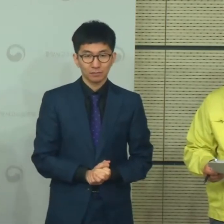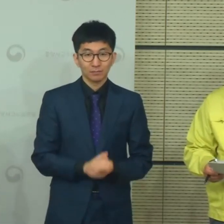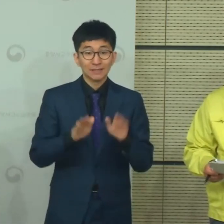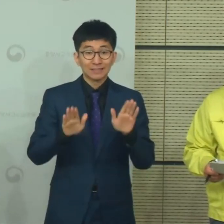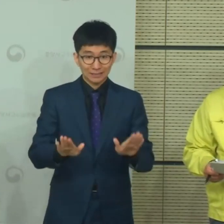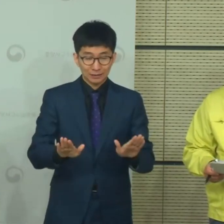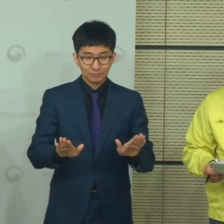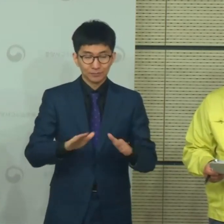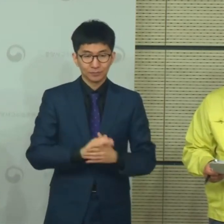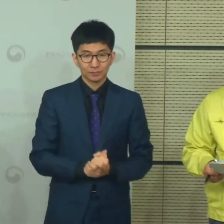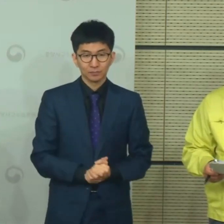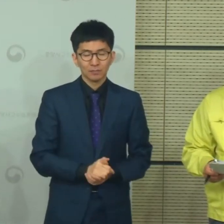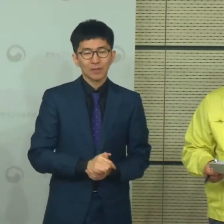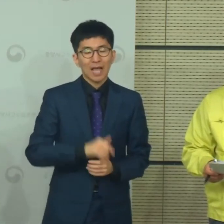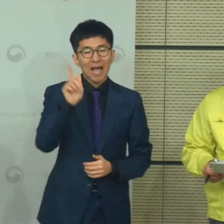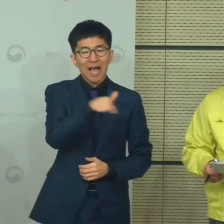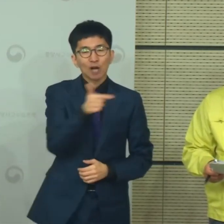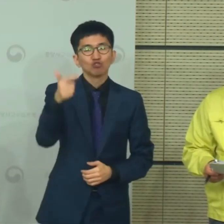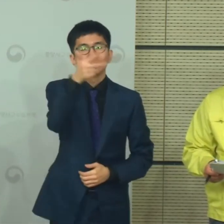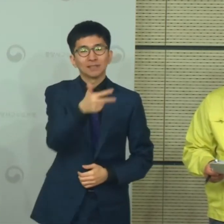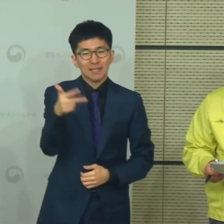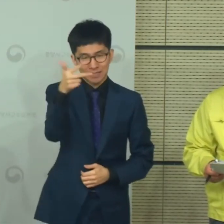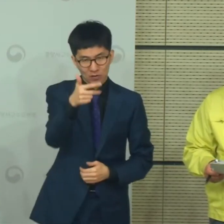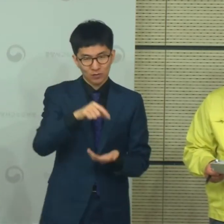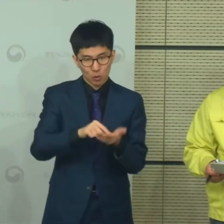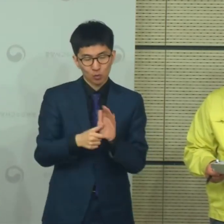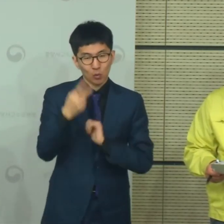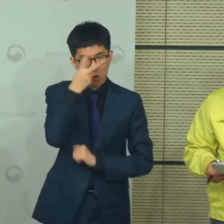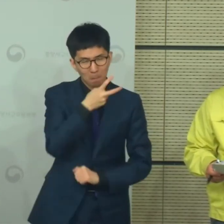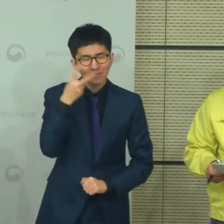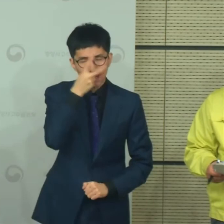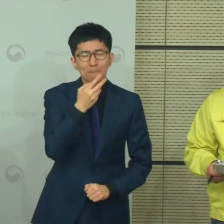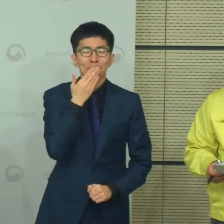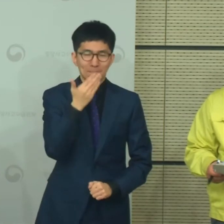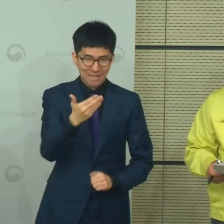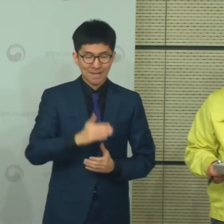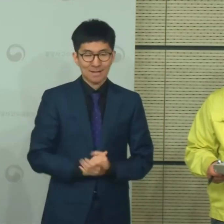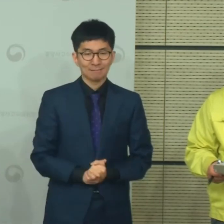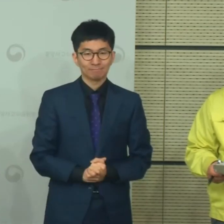현재는 그 7천 건 정도를 저희가 소화해낼 수 있는 역량을